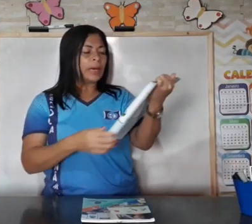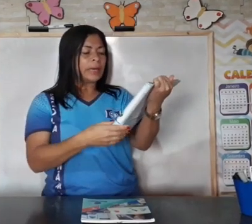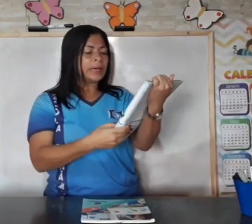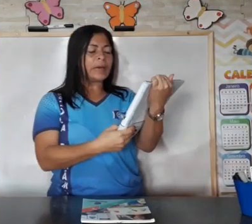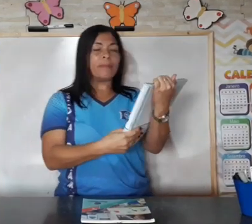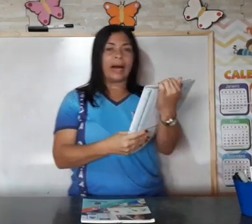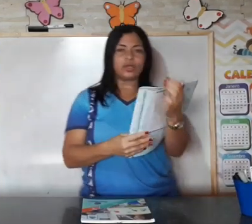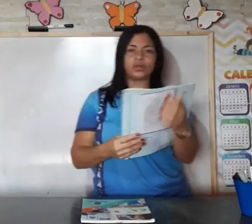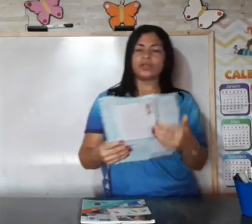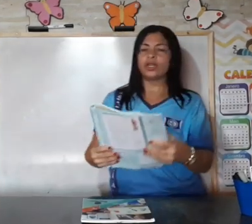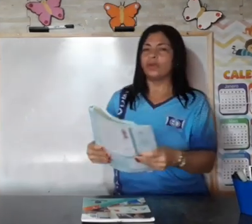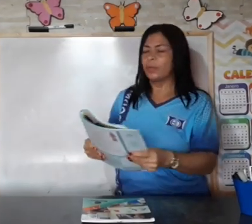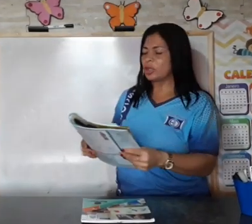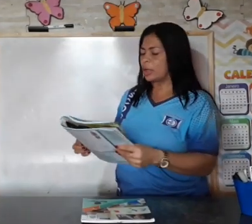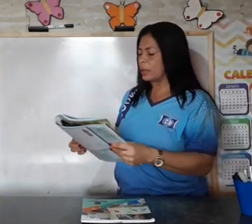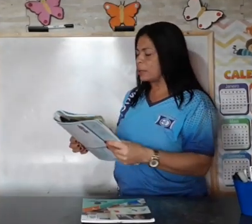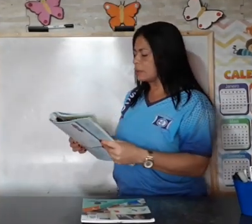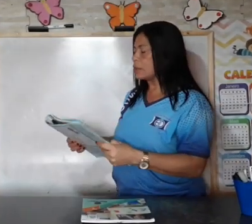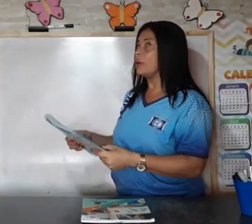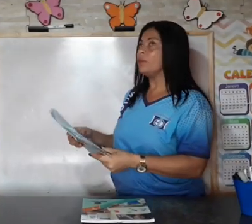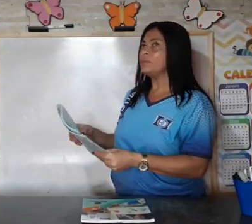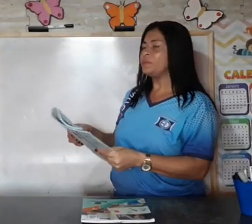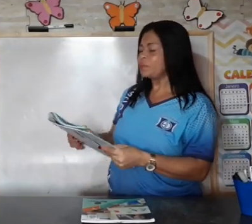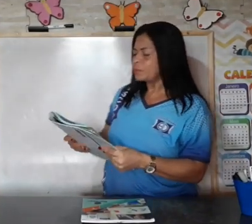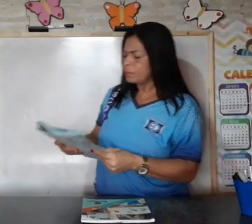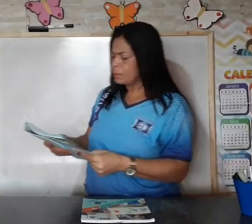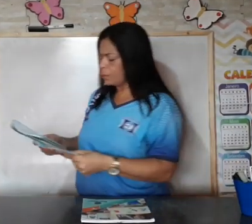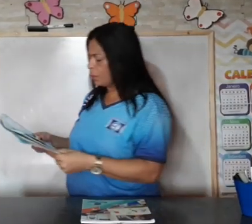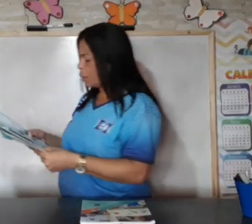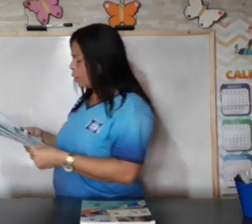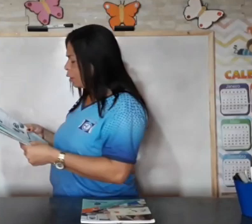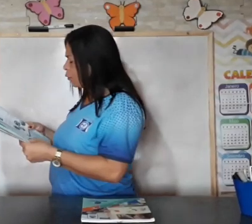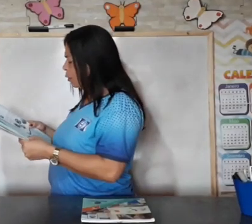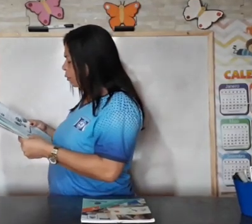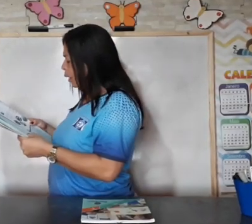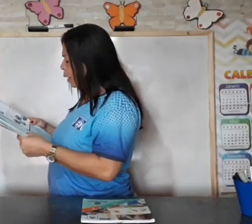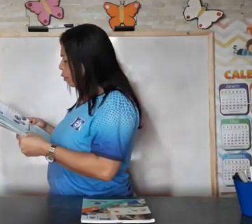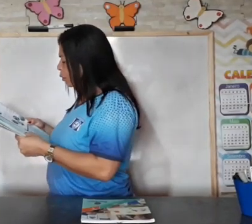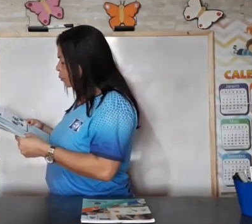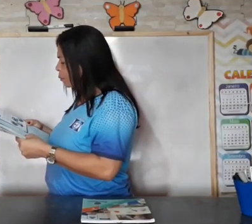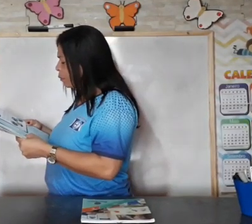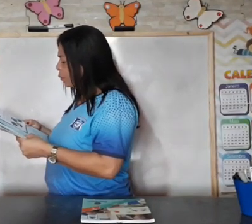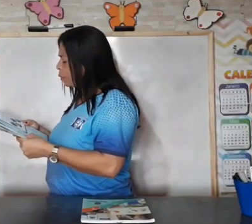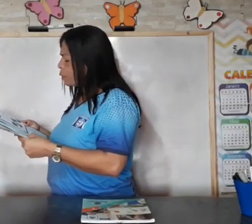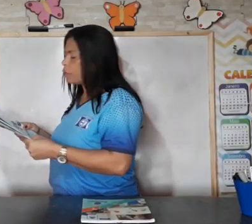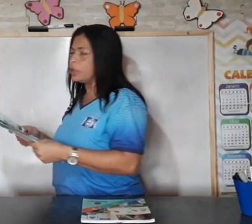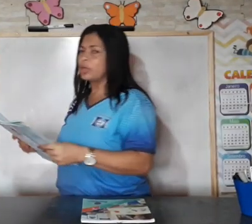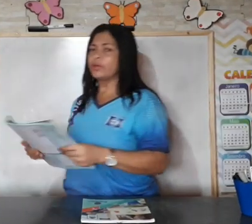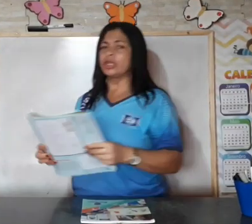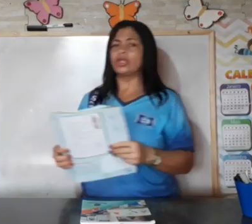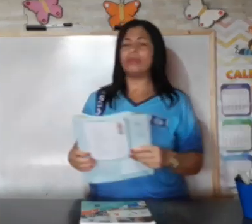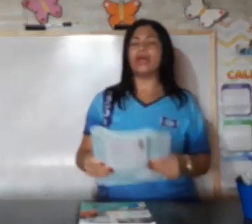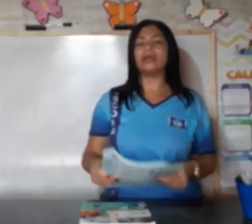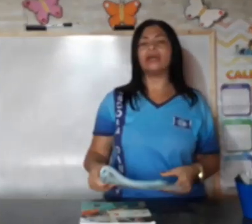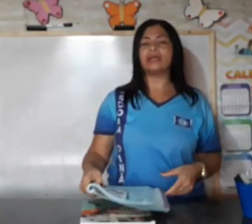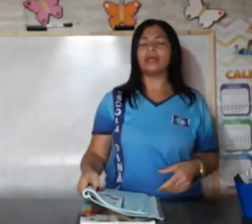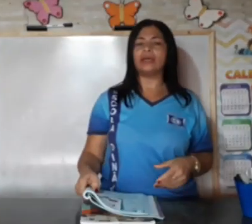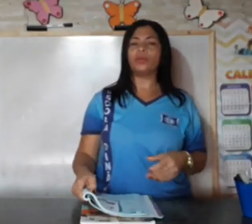aí embaixo, vocês vão prestar atenção e vão lá, ó. Deixa vocês terminarem essa aí um